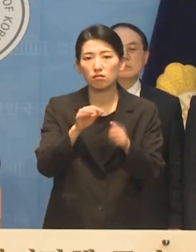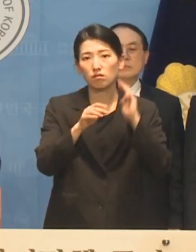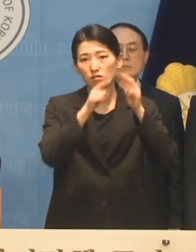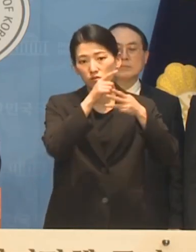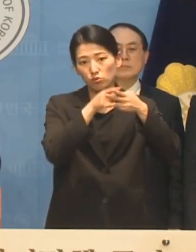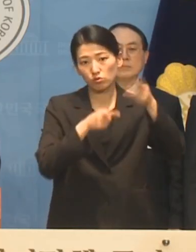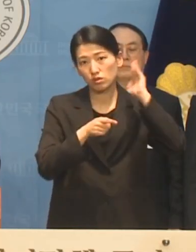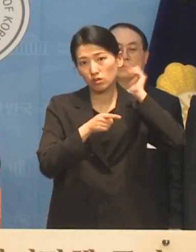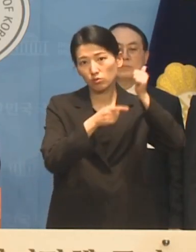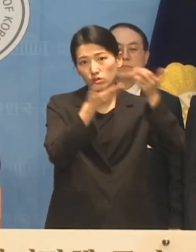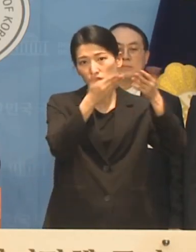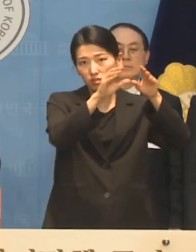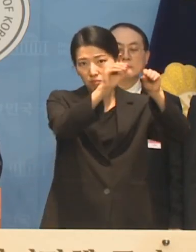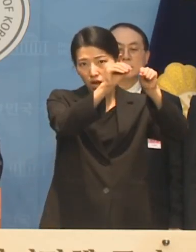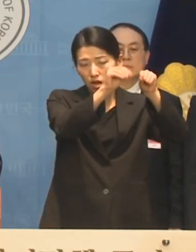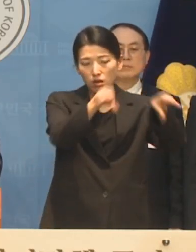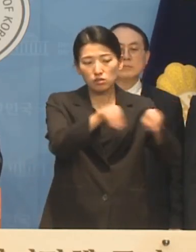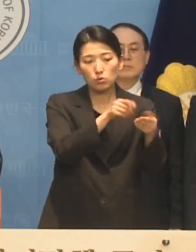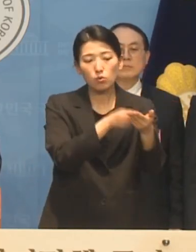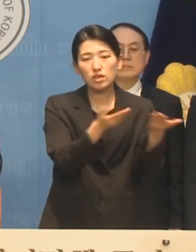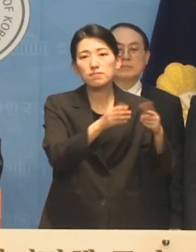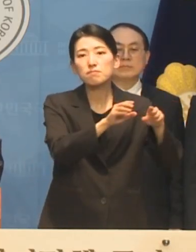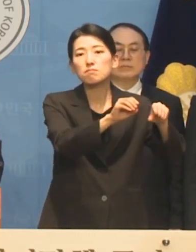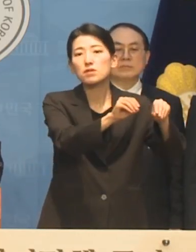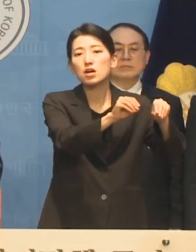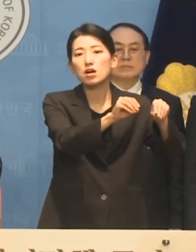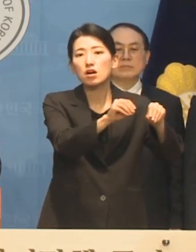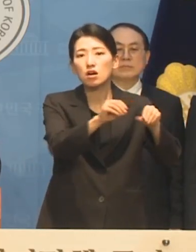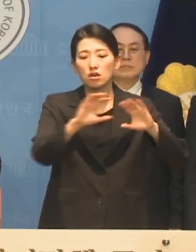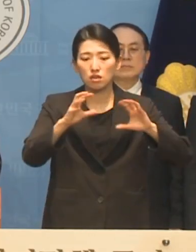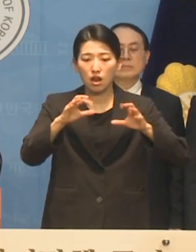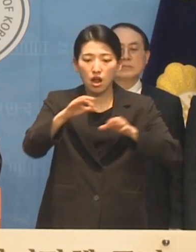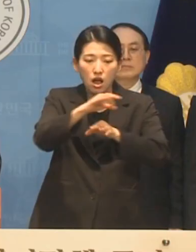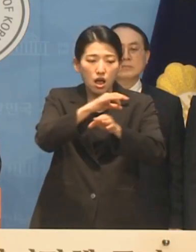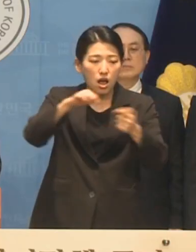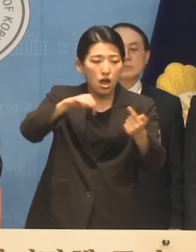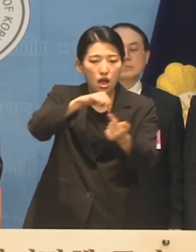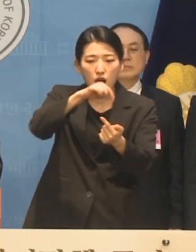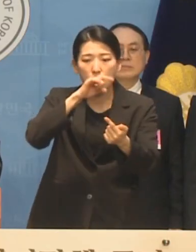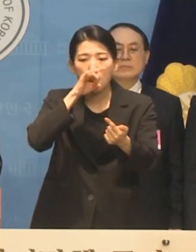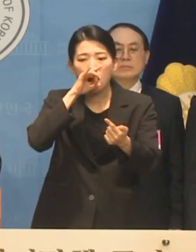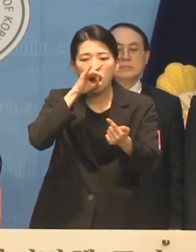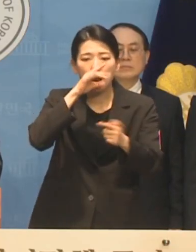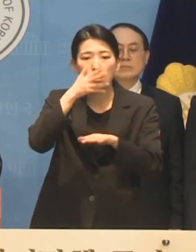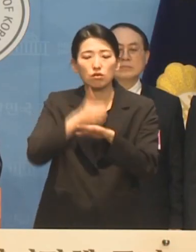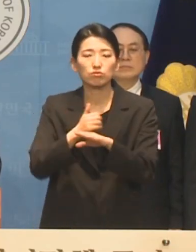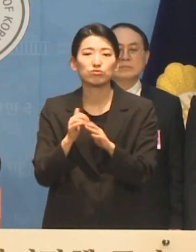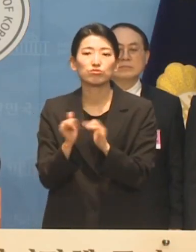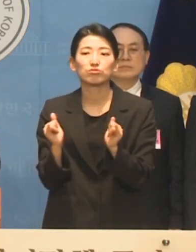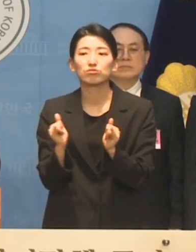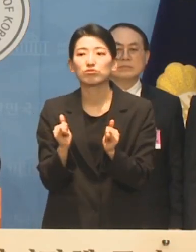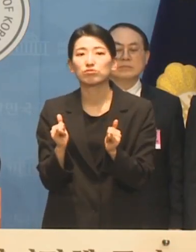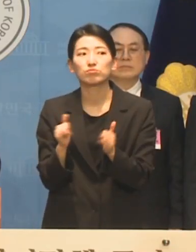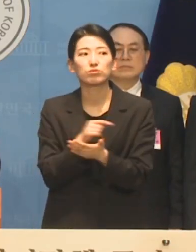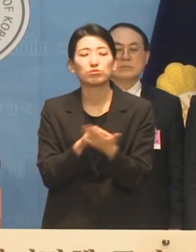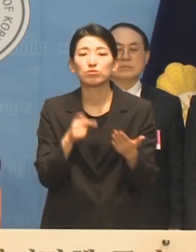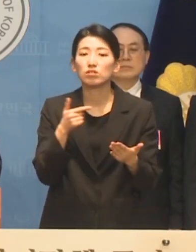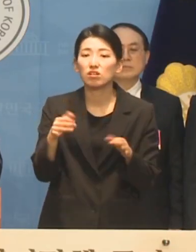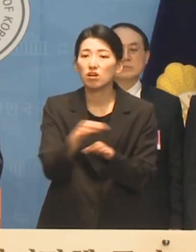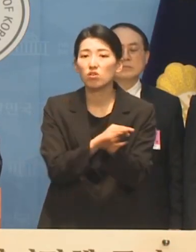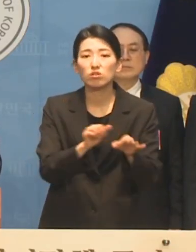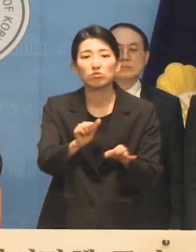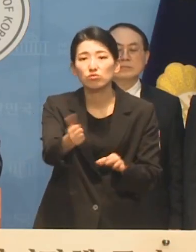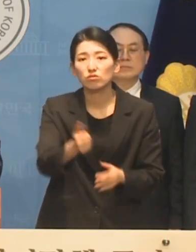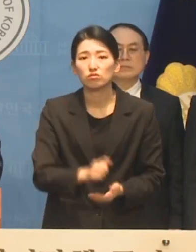어려워지고 국민들의 삶은 도탄에 빠졌다는 것입니다. 쟁점이 될 만한 사항도 없는데 탄핵